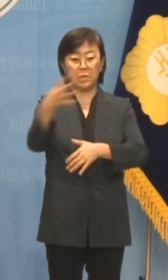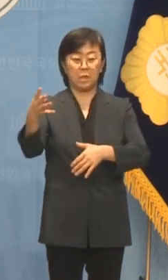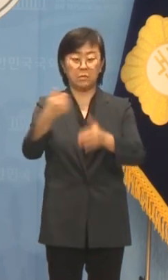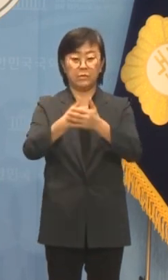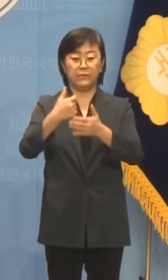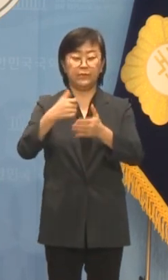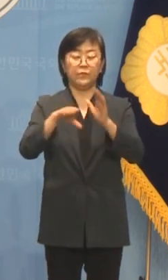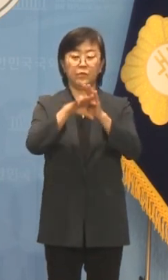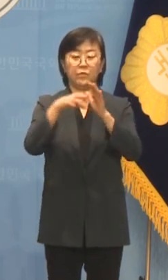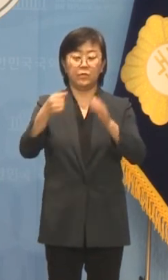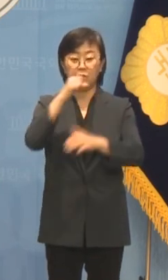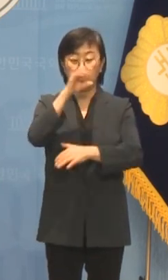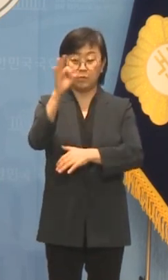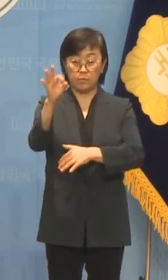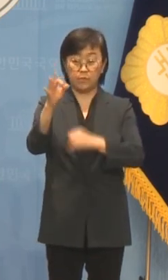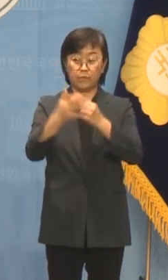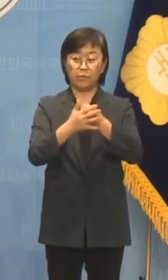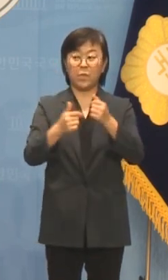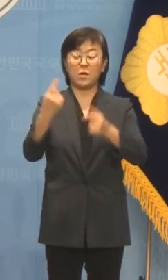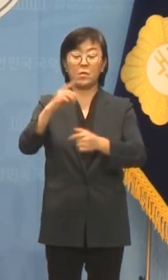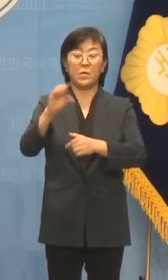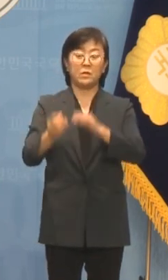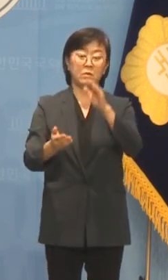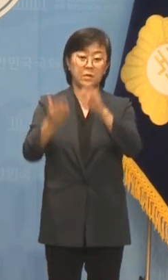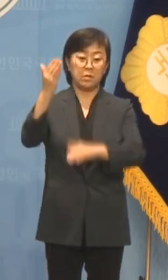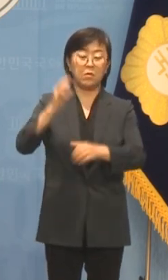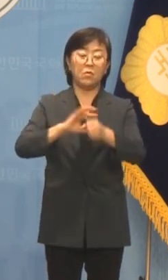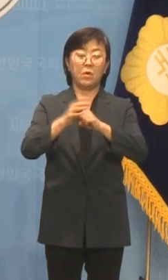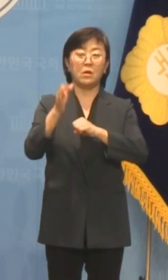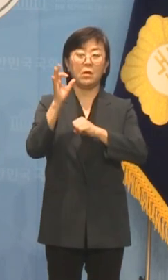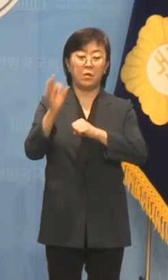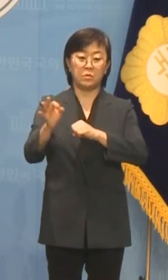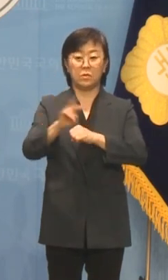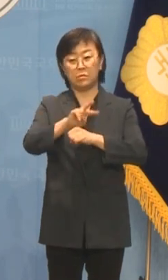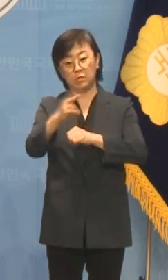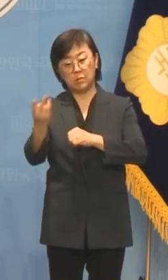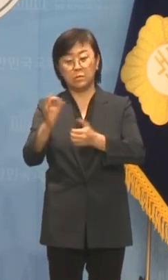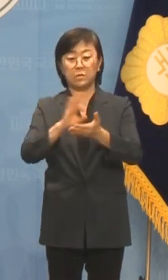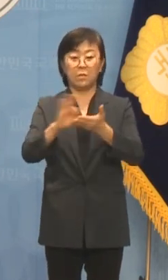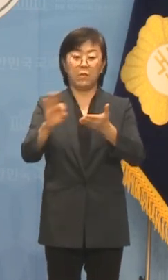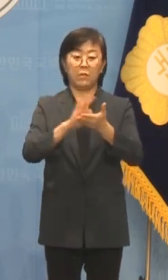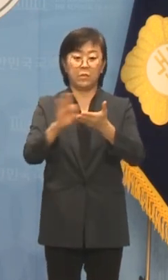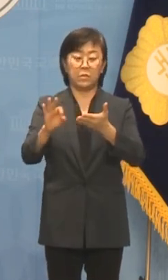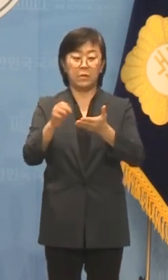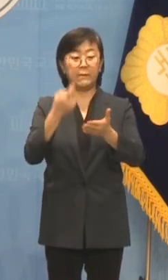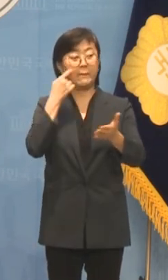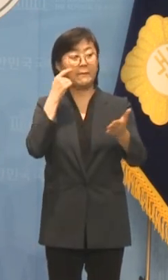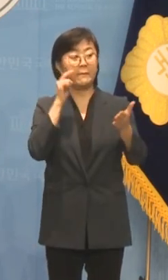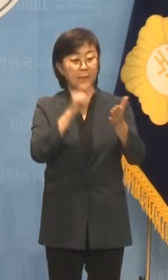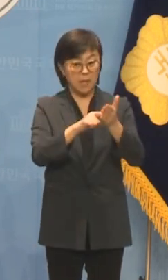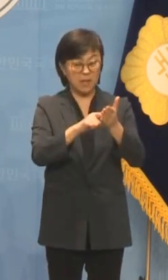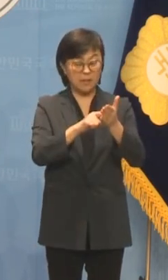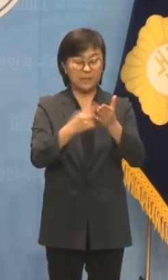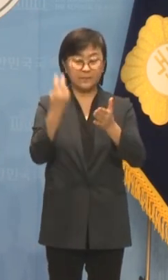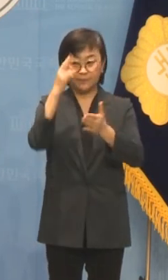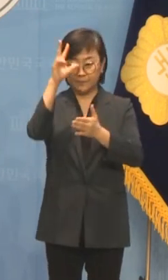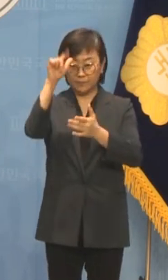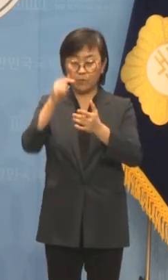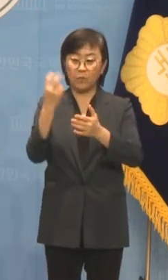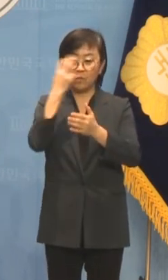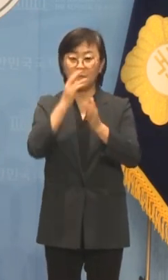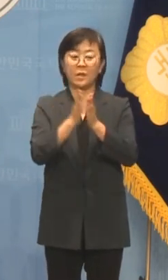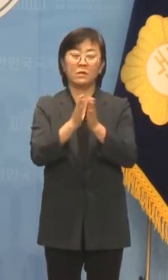코로나19 관련 예산 가운데서 1,000만 원 이상을 과일값으로 전용했다는 정황을 포착하고 검찰이